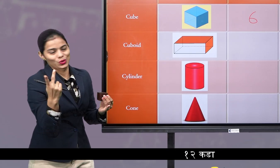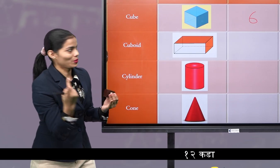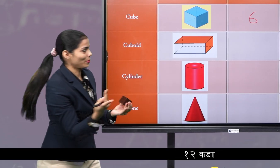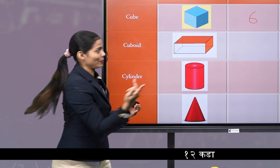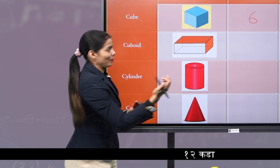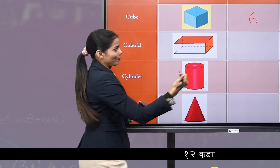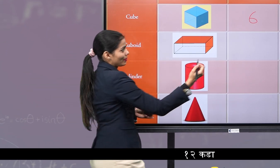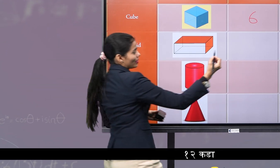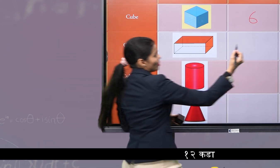12 कडा,